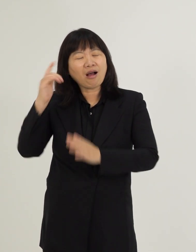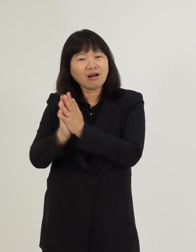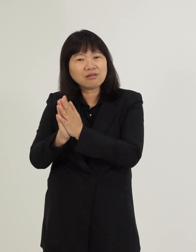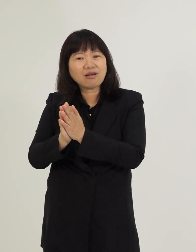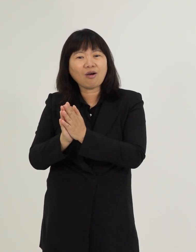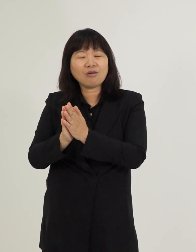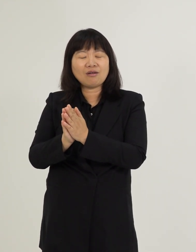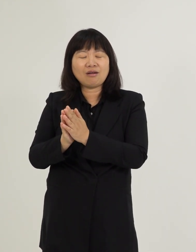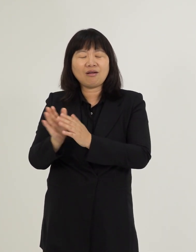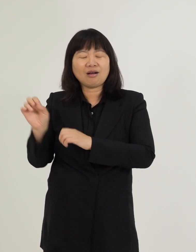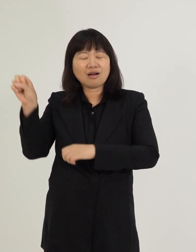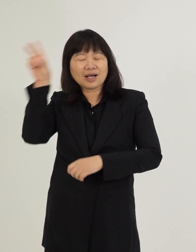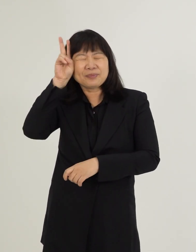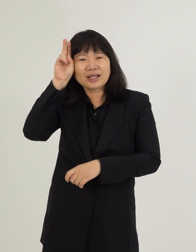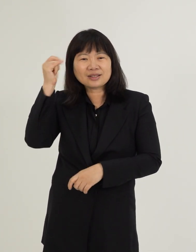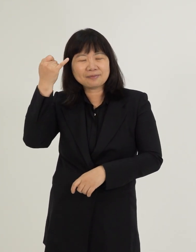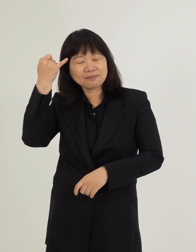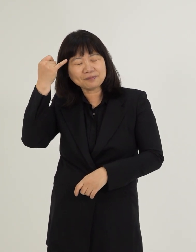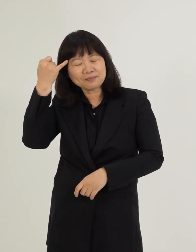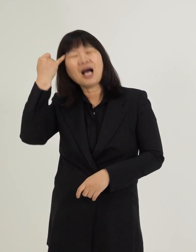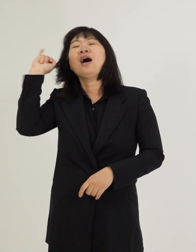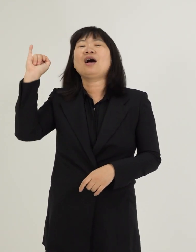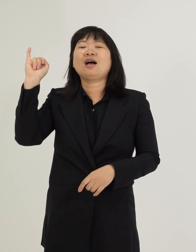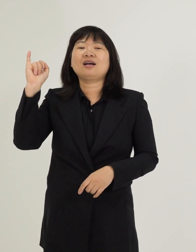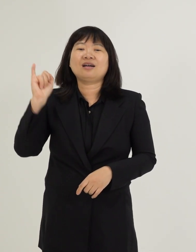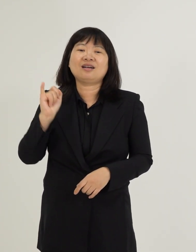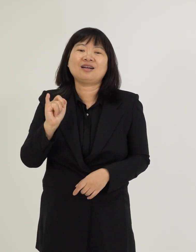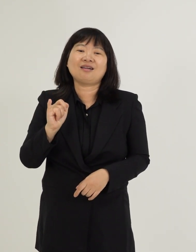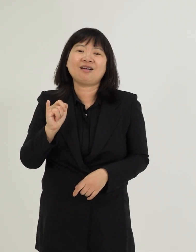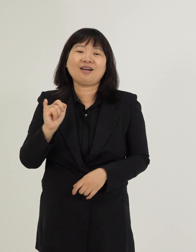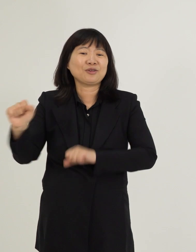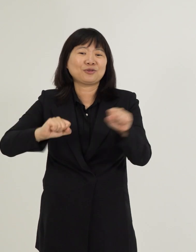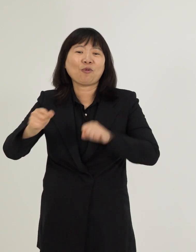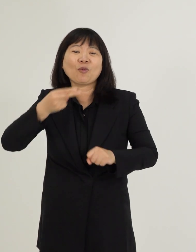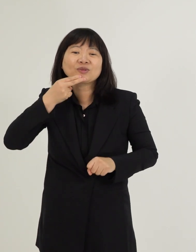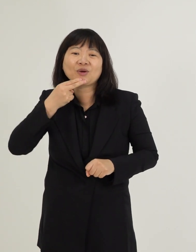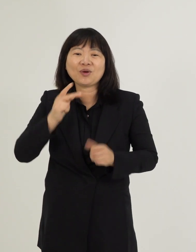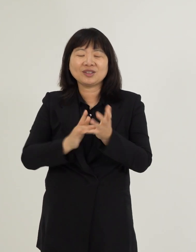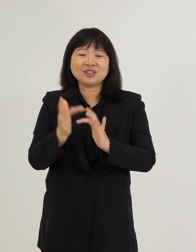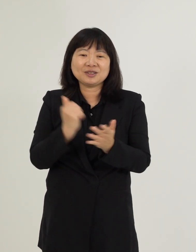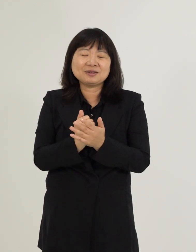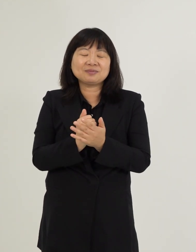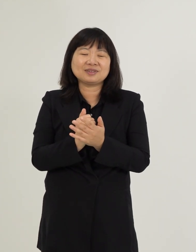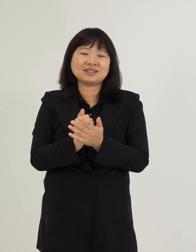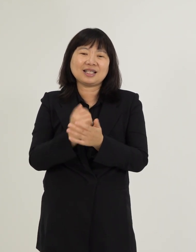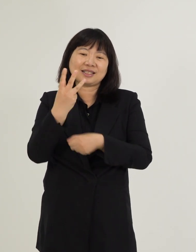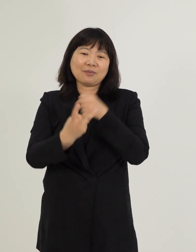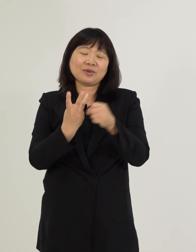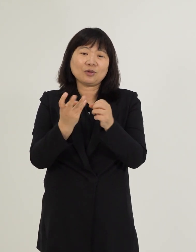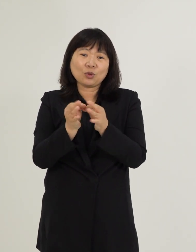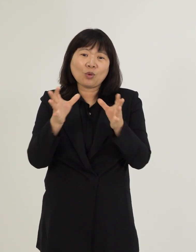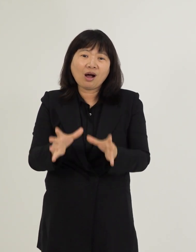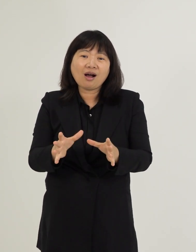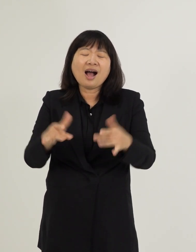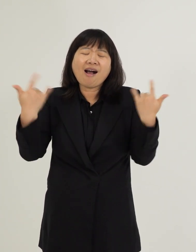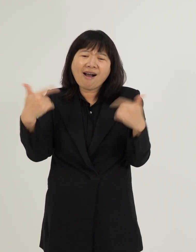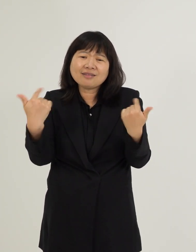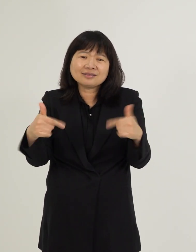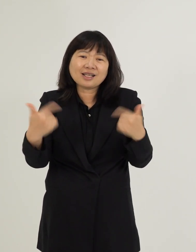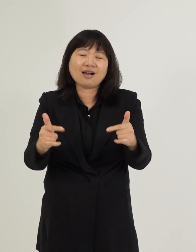없어요. 예수님의 그 짧았던 인생이지만 인생의 후렴처럼 늘